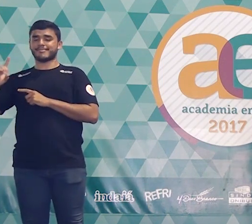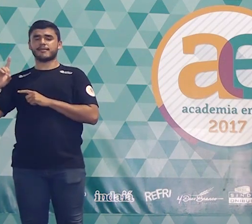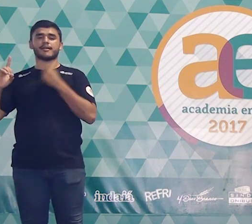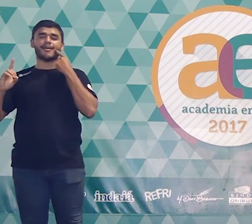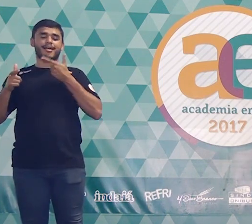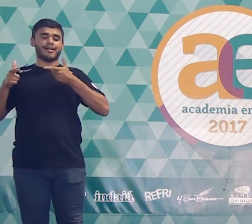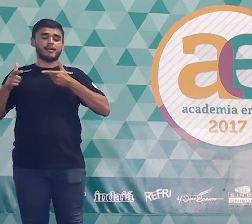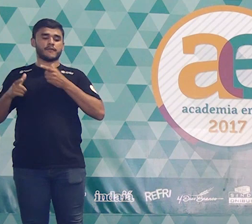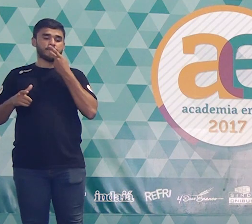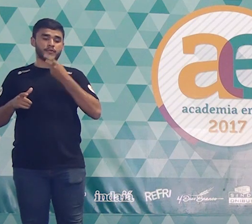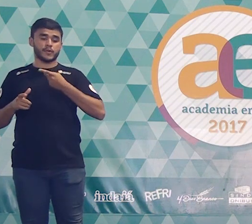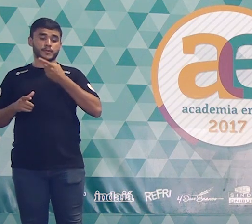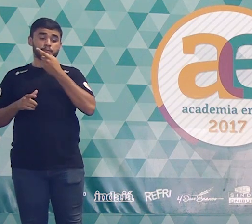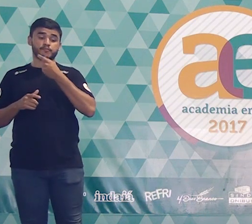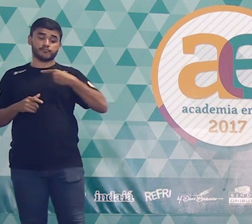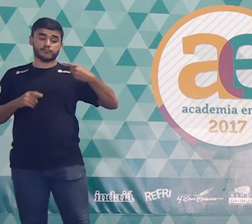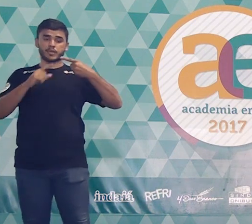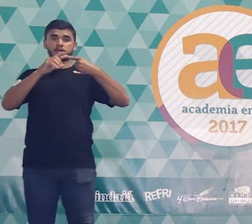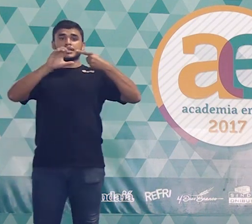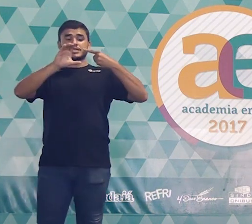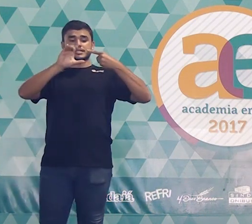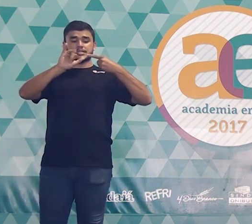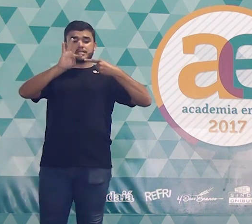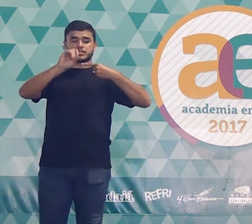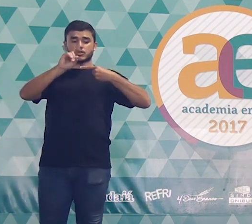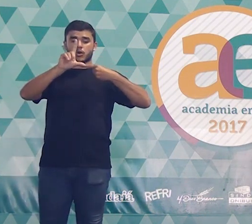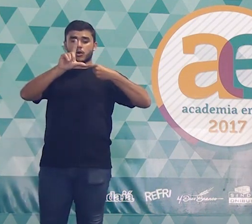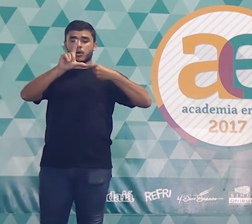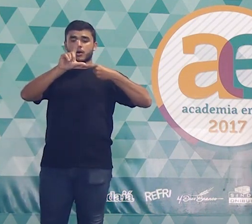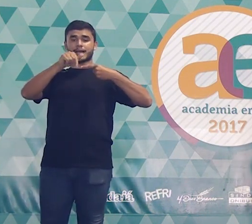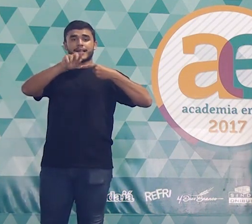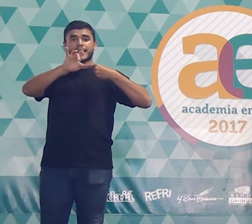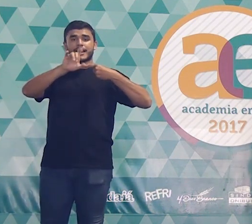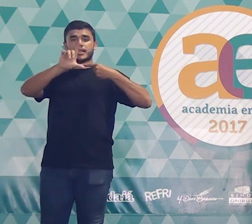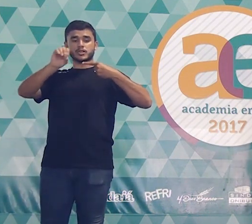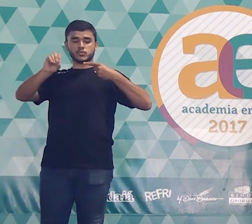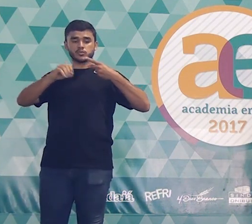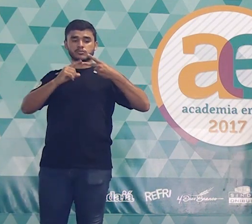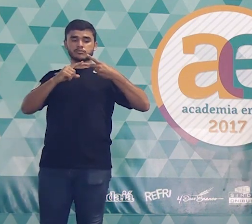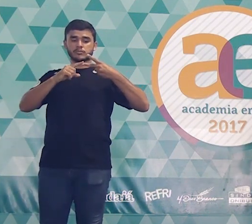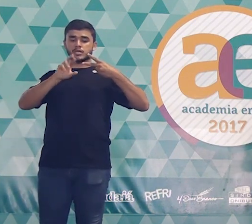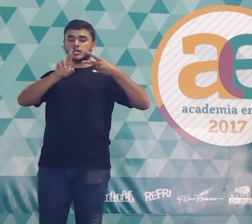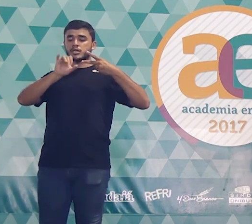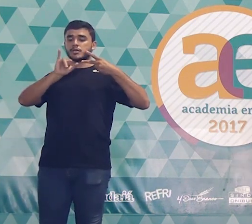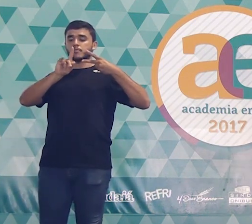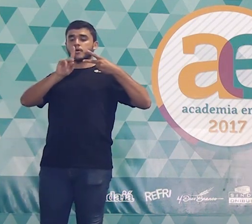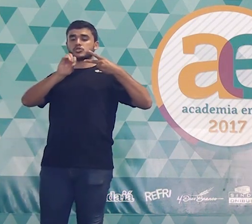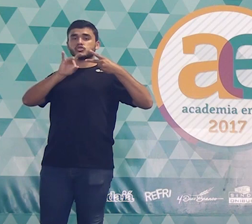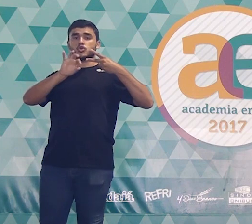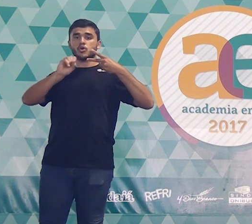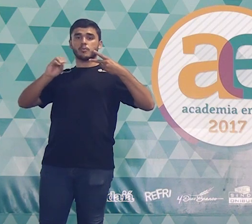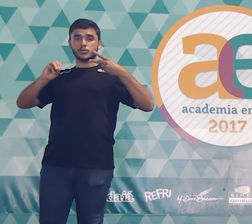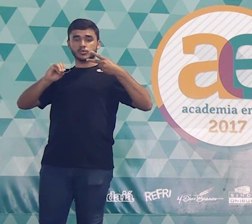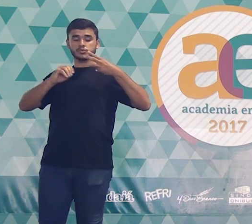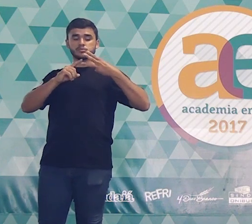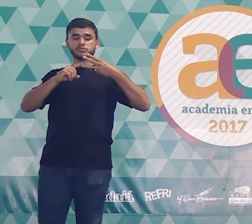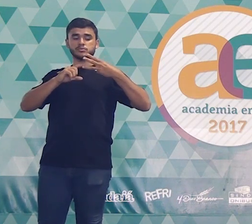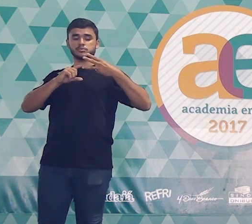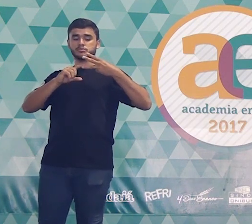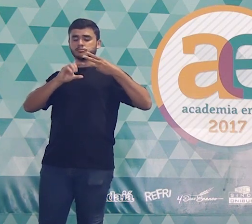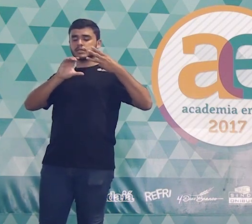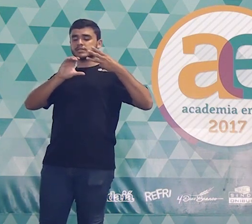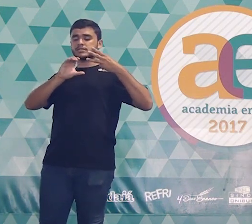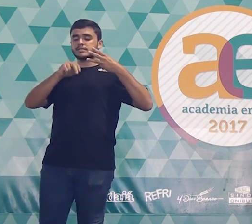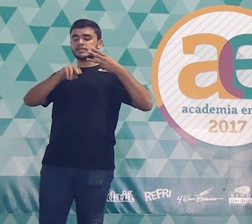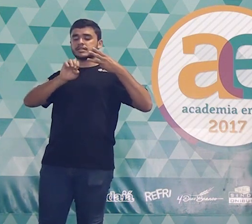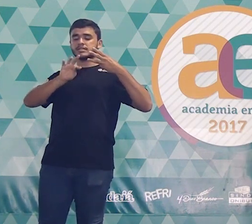grupo, que alguns autores vão colocar, que são as chamadas organelas, tá? Então, quem seriam as organelas? Seria o